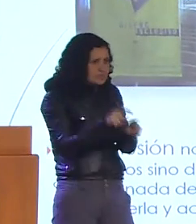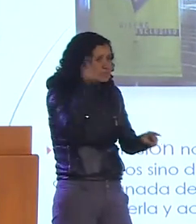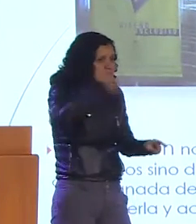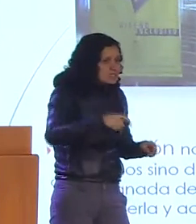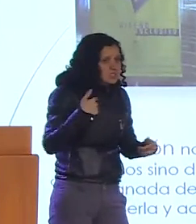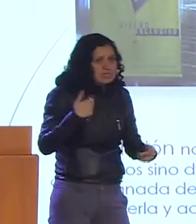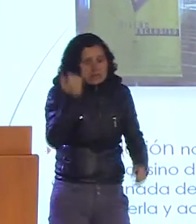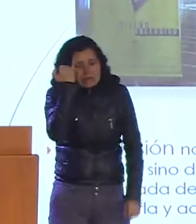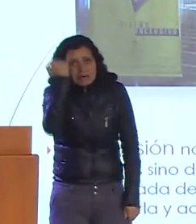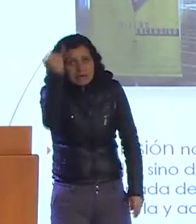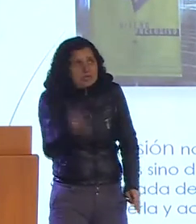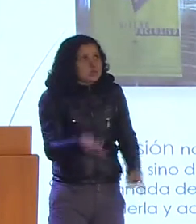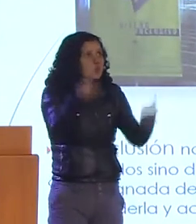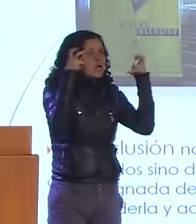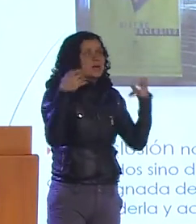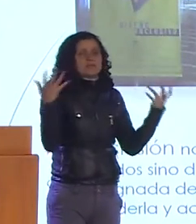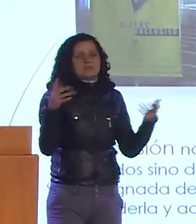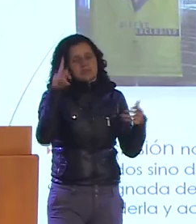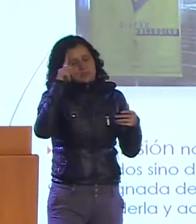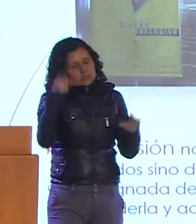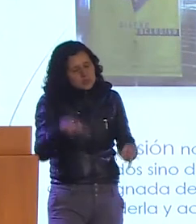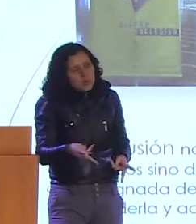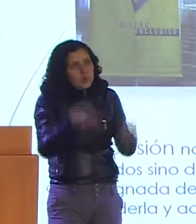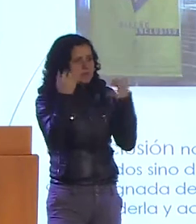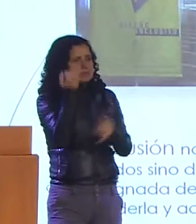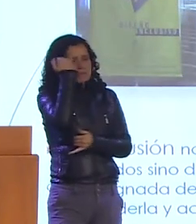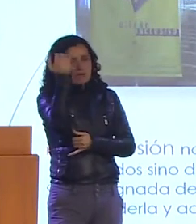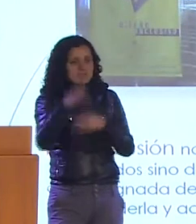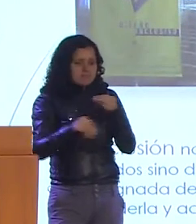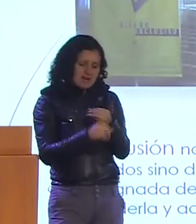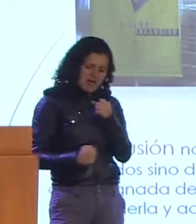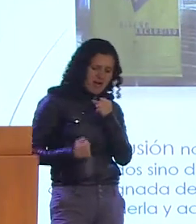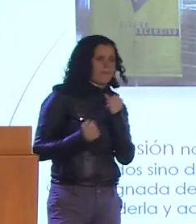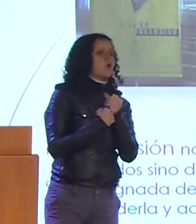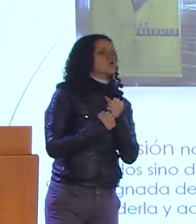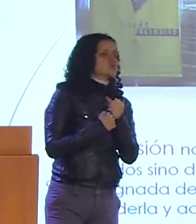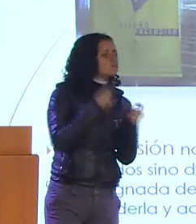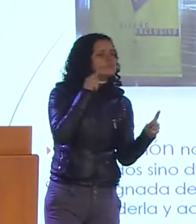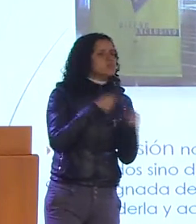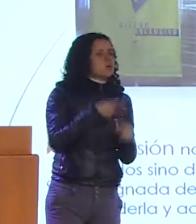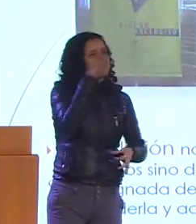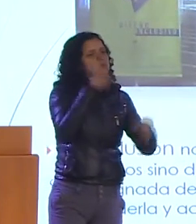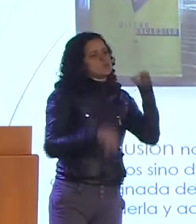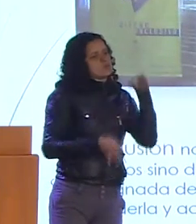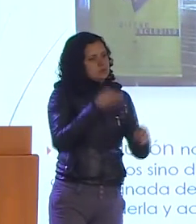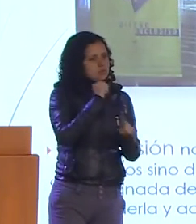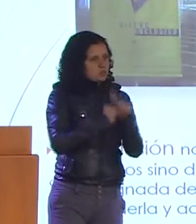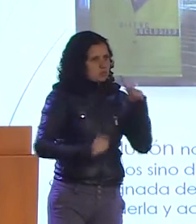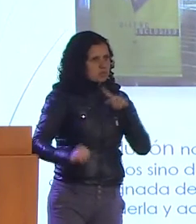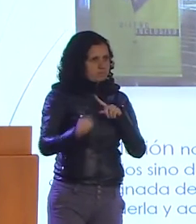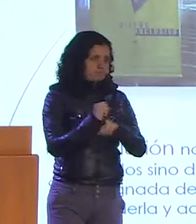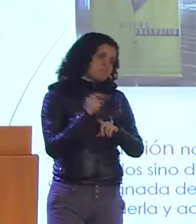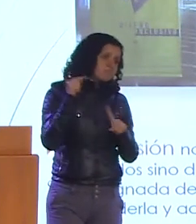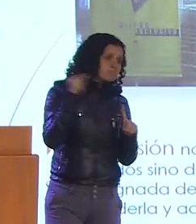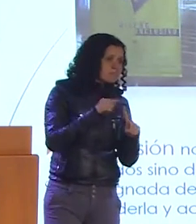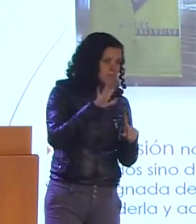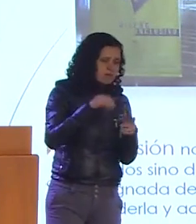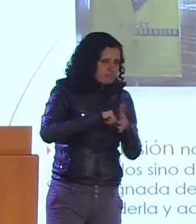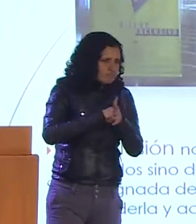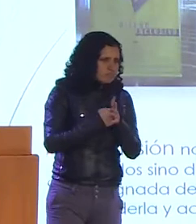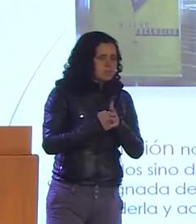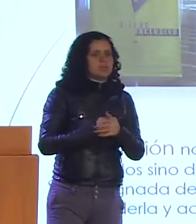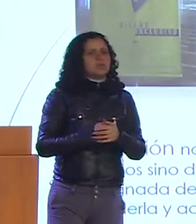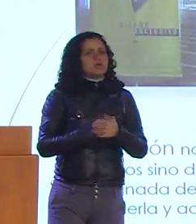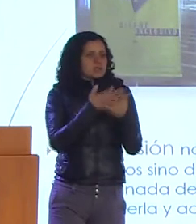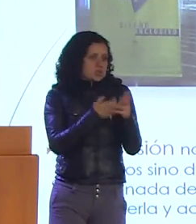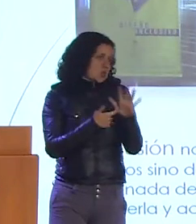ideas nuevas, refrescantes, que necesitan apoyo para lograr la justicia social. Así, entonces ya para cerrar,